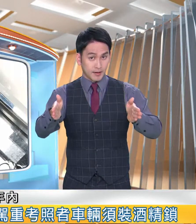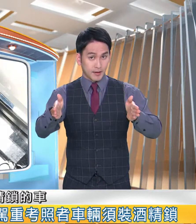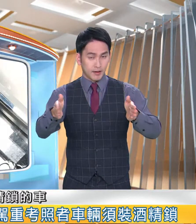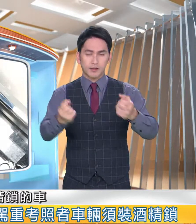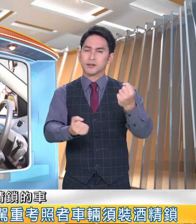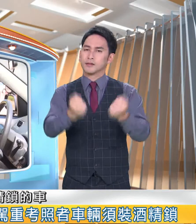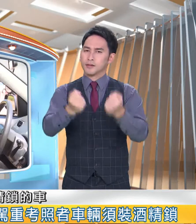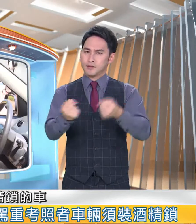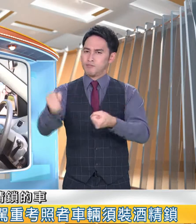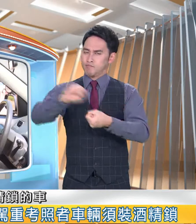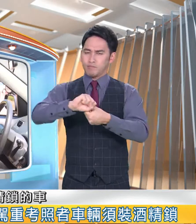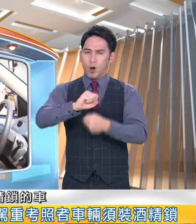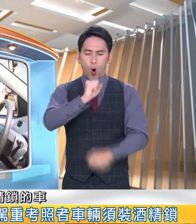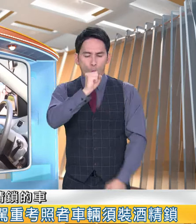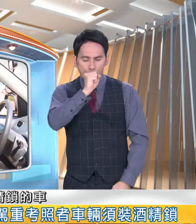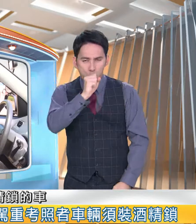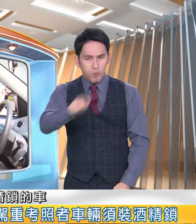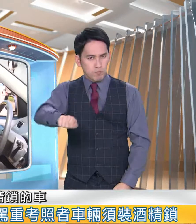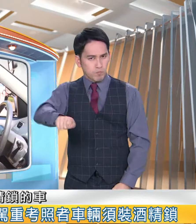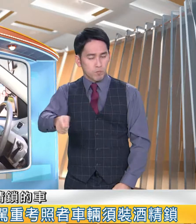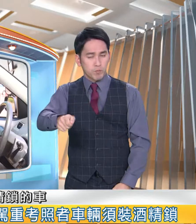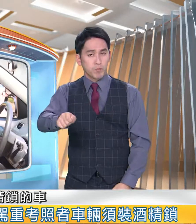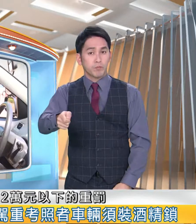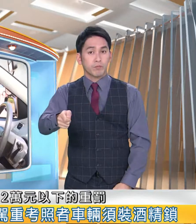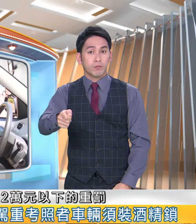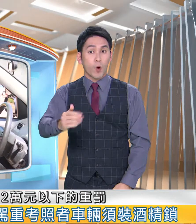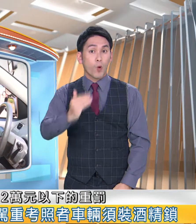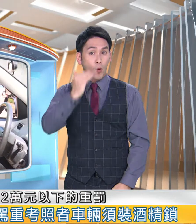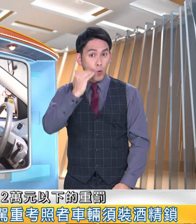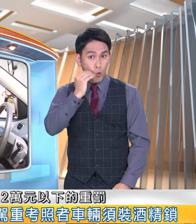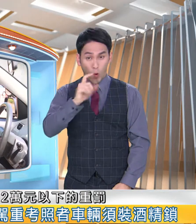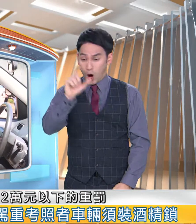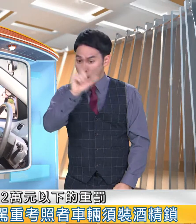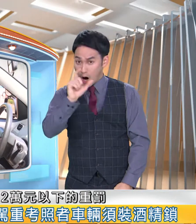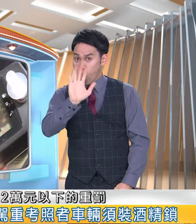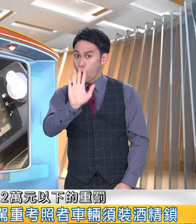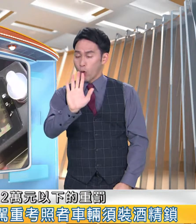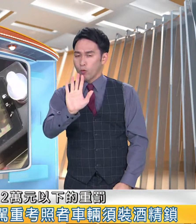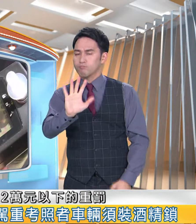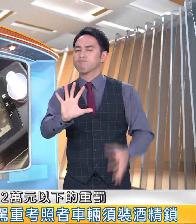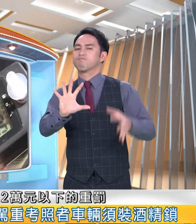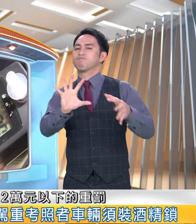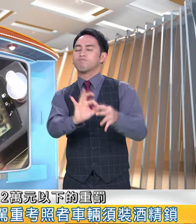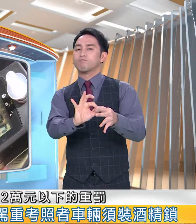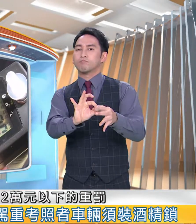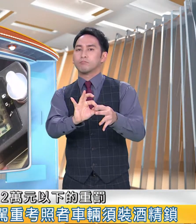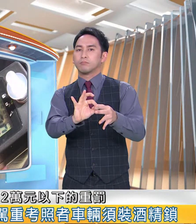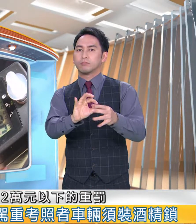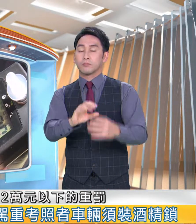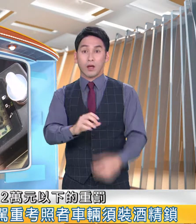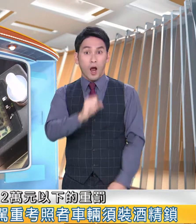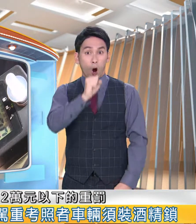须开装有酒精锁的车，否则将会面临120,000元以下的重